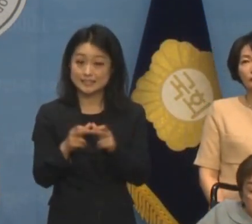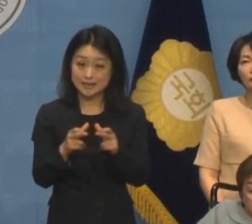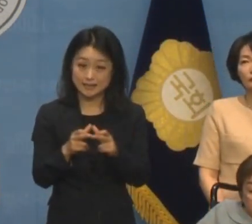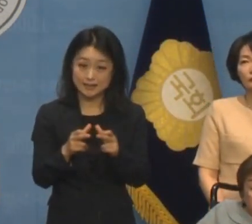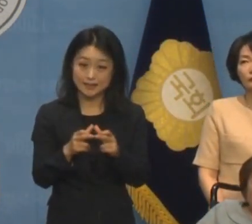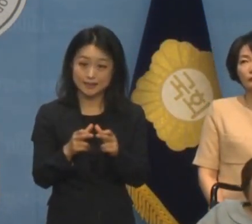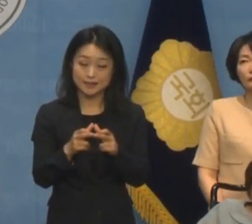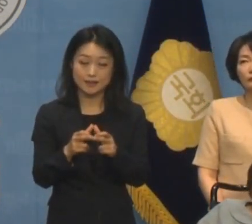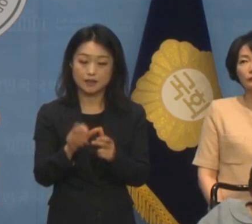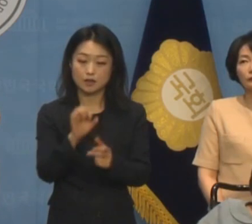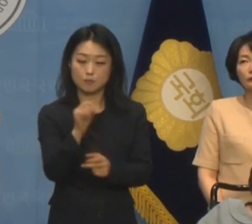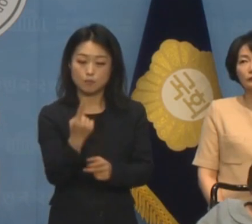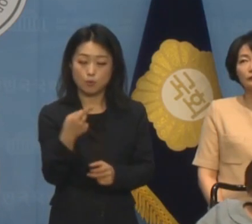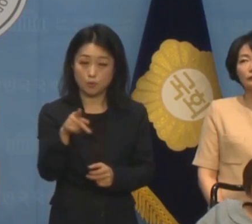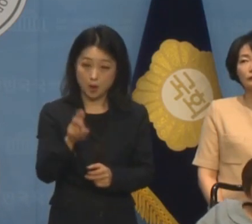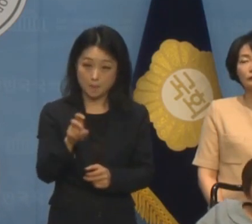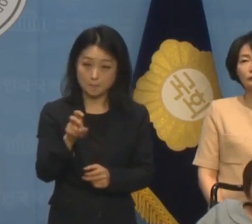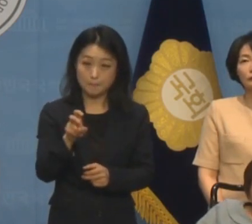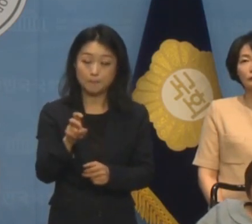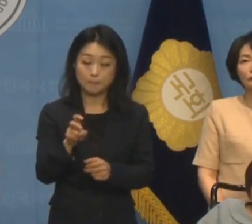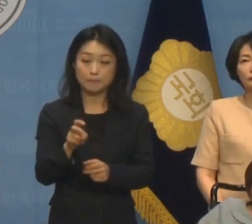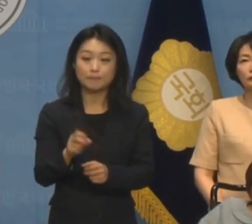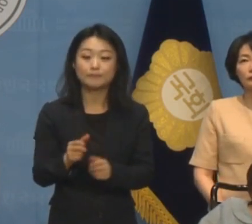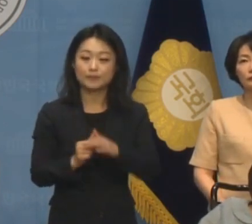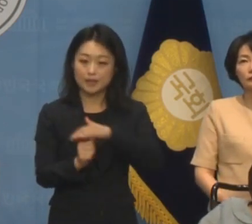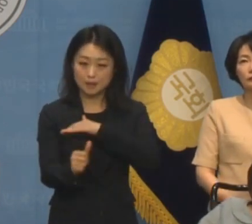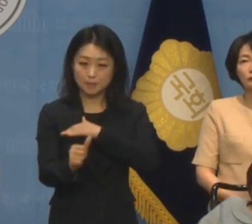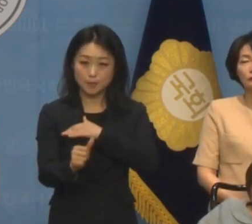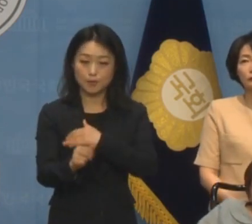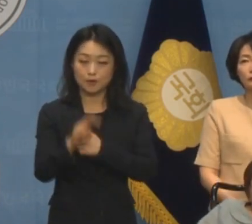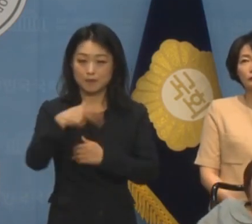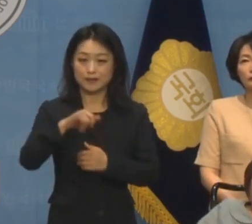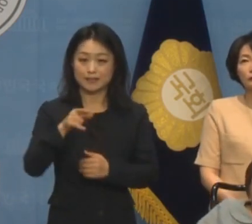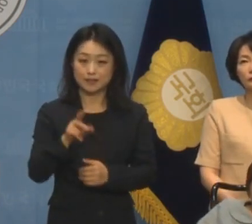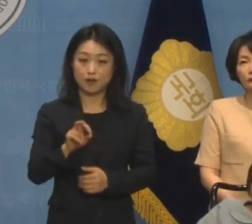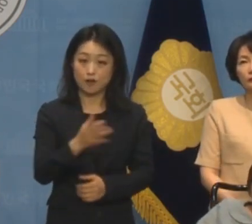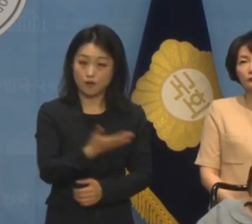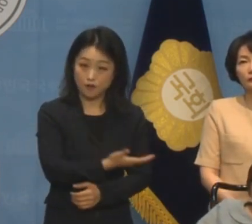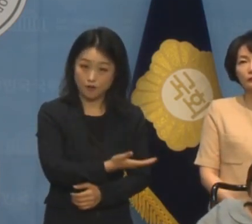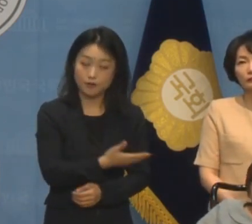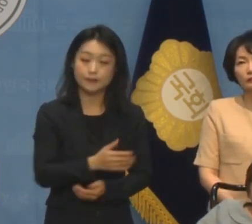장애인 포럼의 공동대표를 맡고 있는 박김영희입니다.